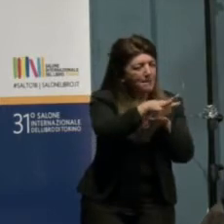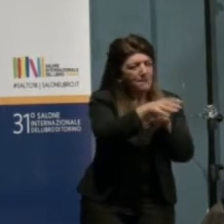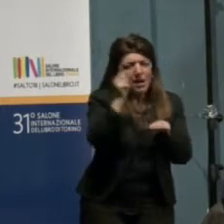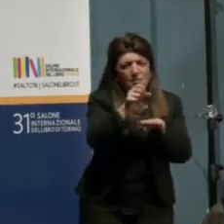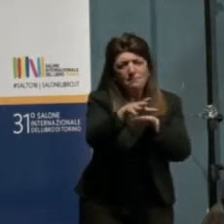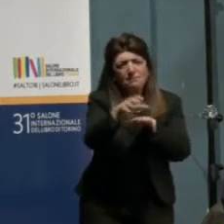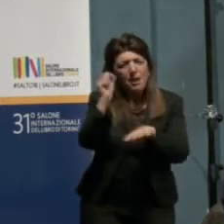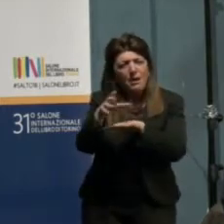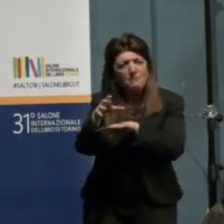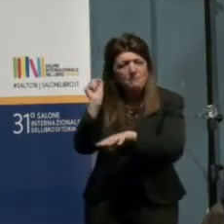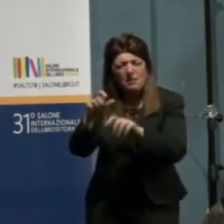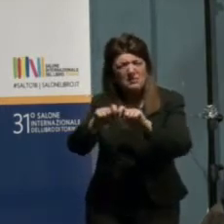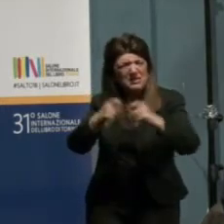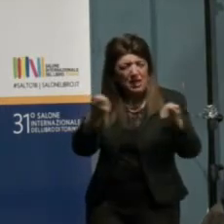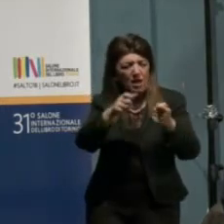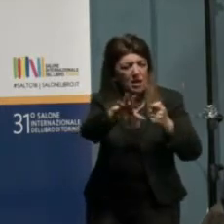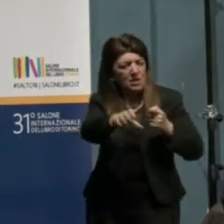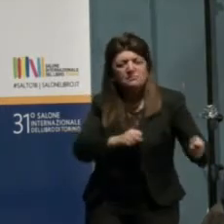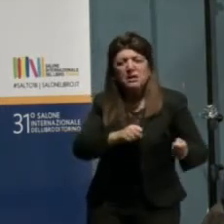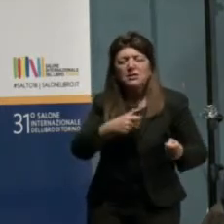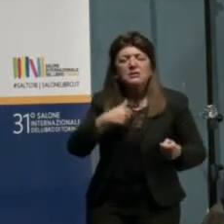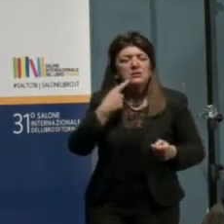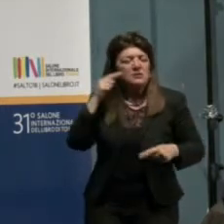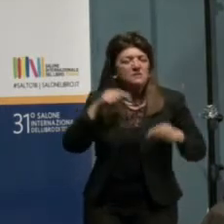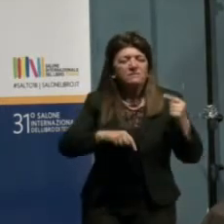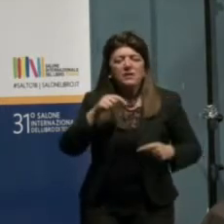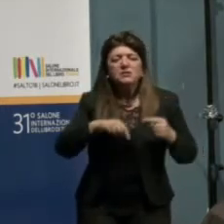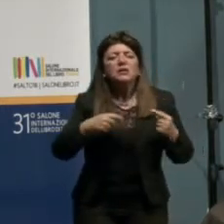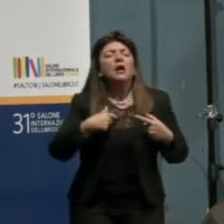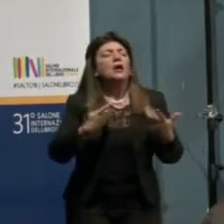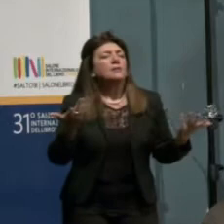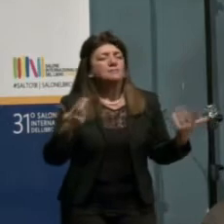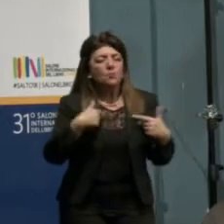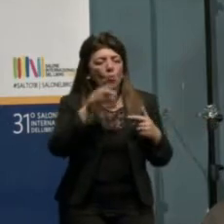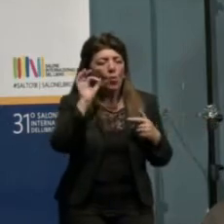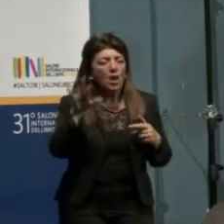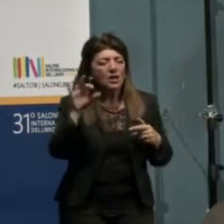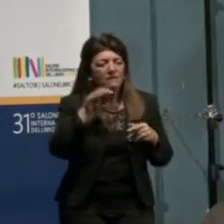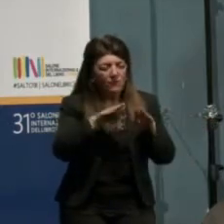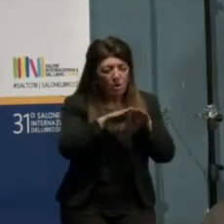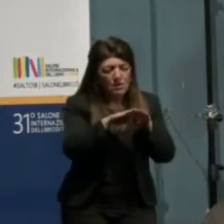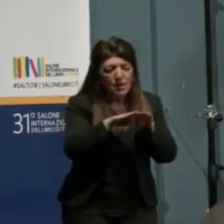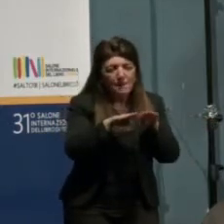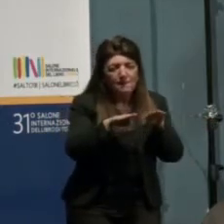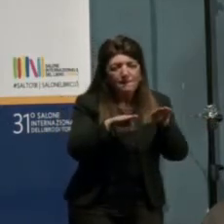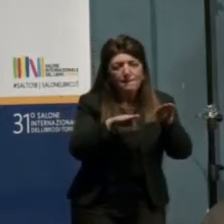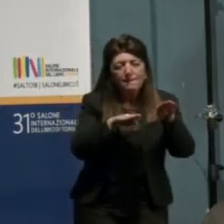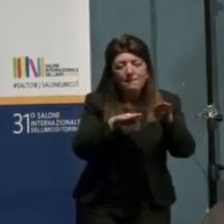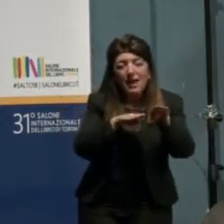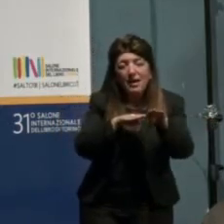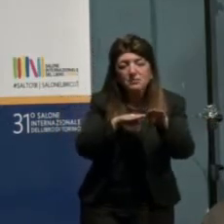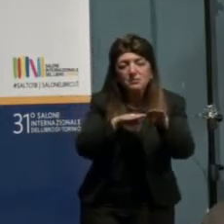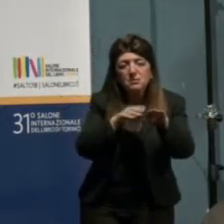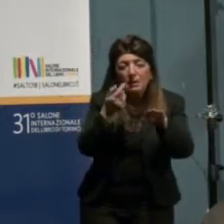fatica e qualche volta ci sentiamo di fare un paio di passi in avanti e subito dopo molti